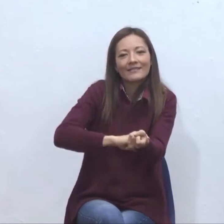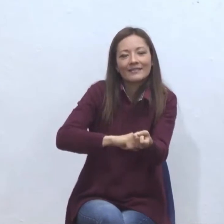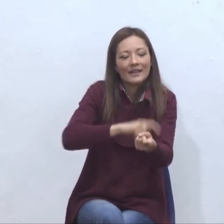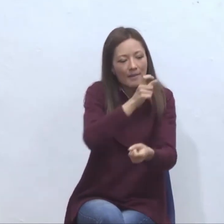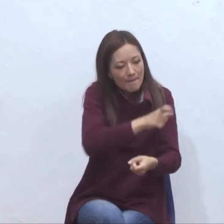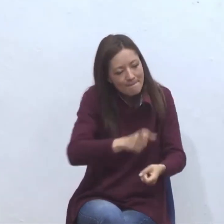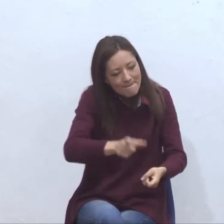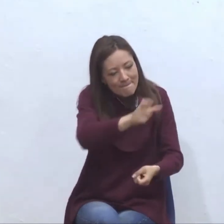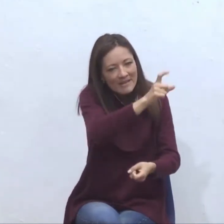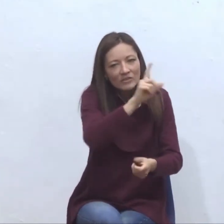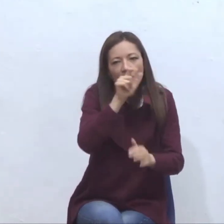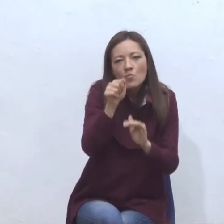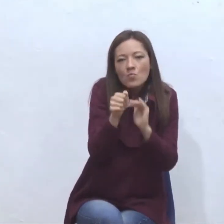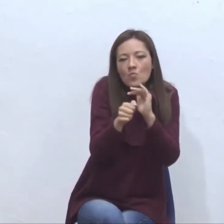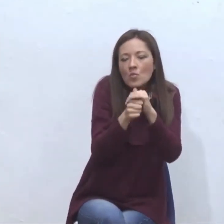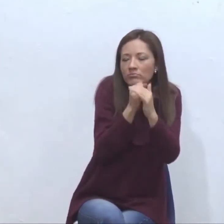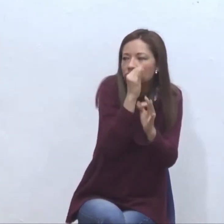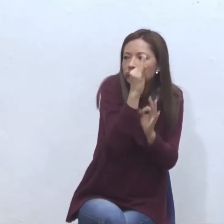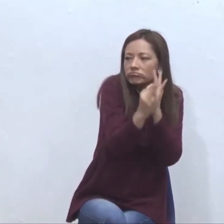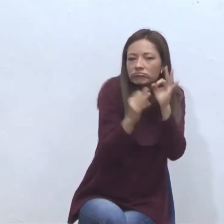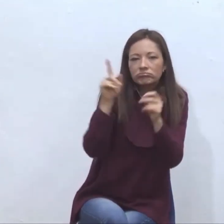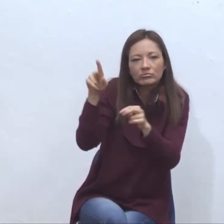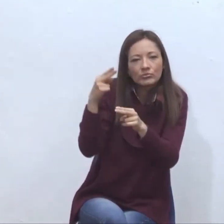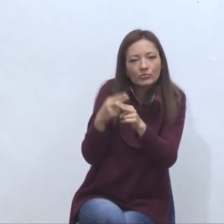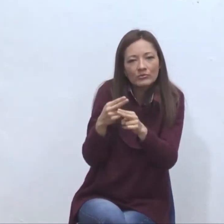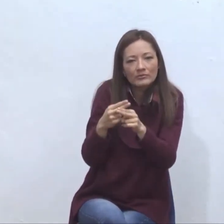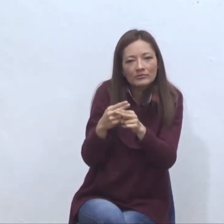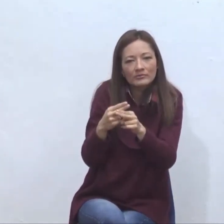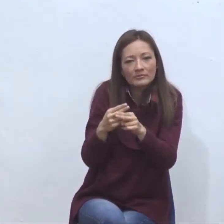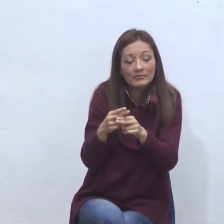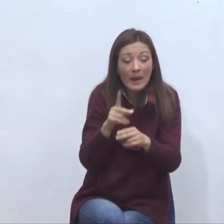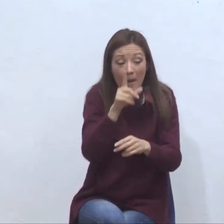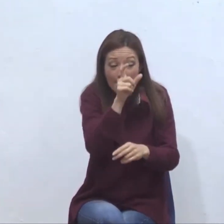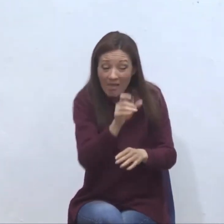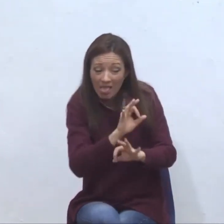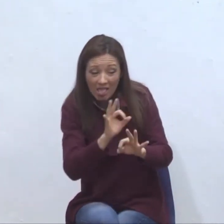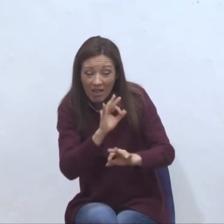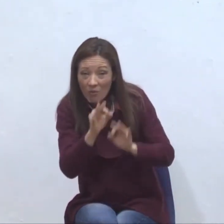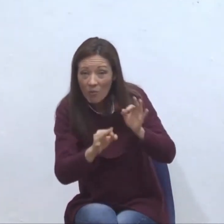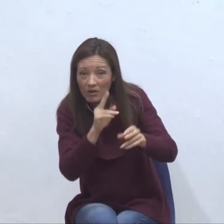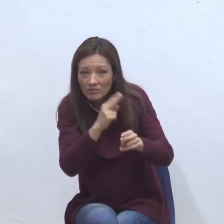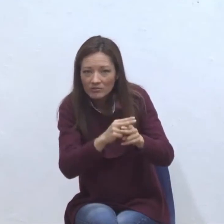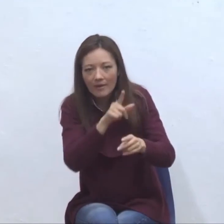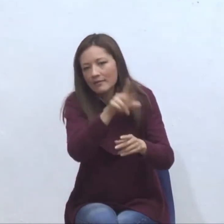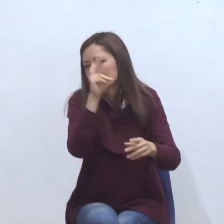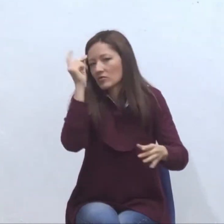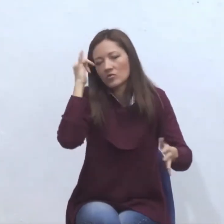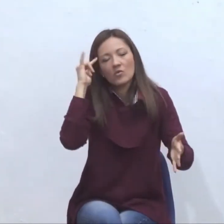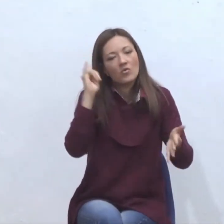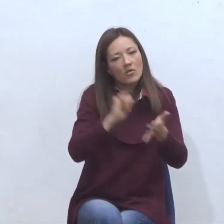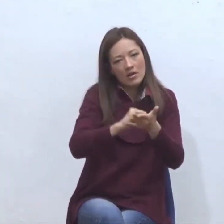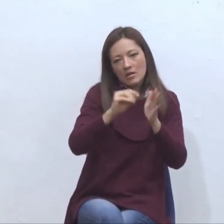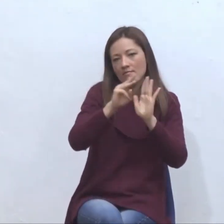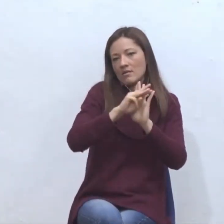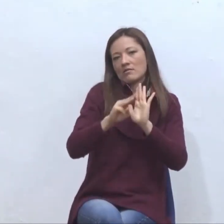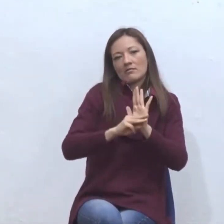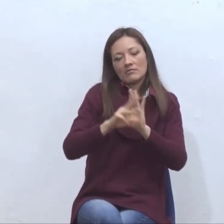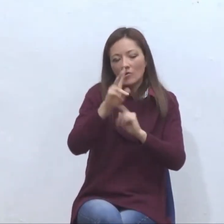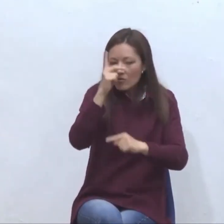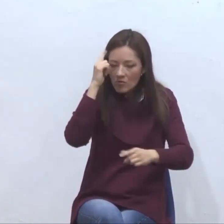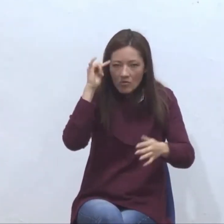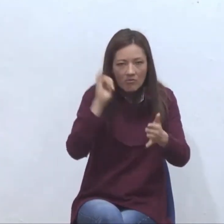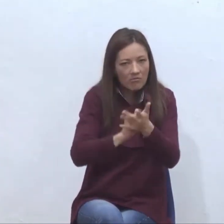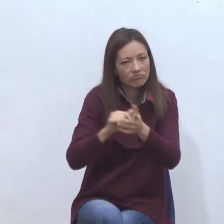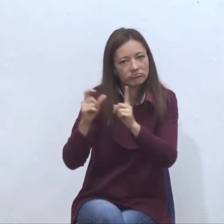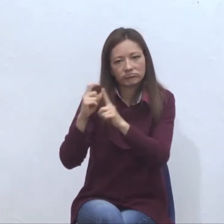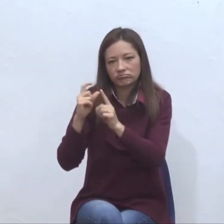aquellos que son guardados en su nombre. Porque aquel que no es guardado en su nombre es aquel que no cree en el mandato. Es